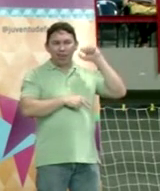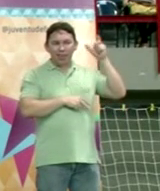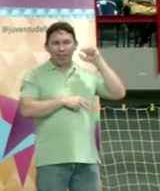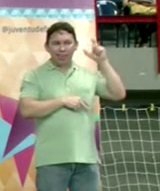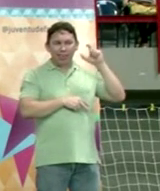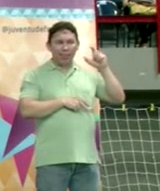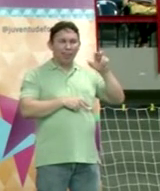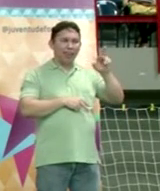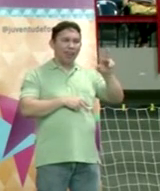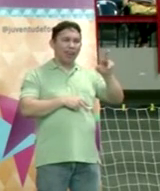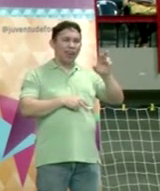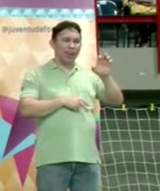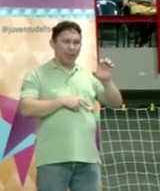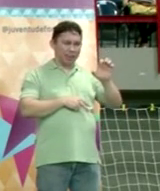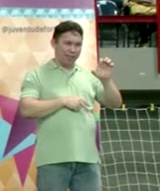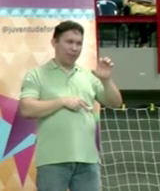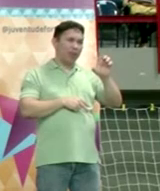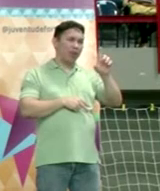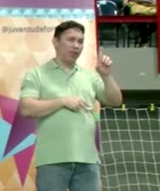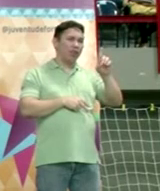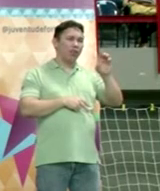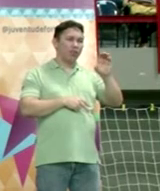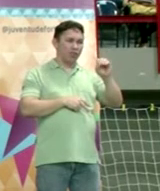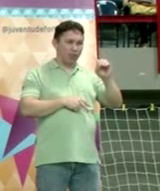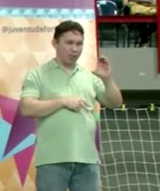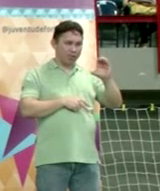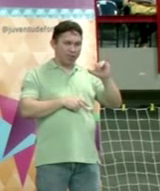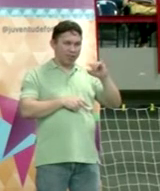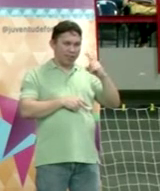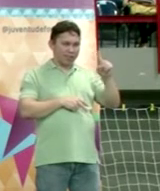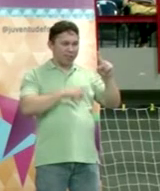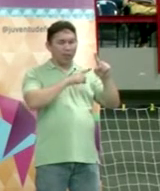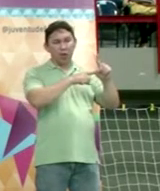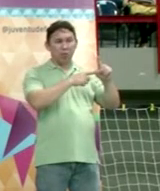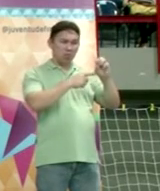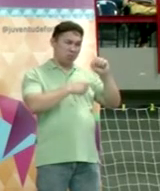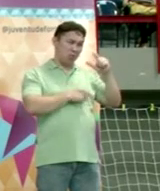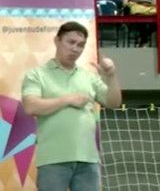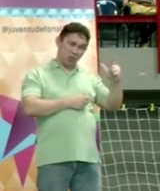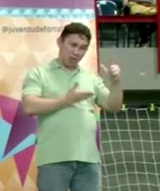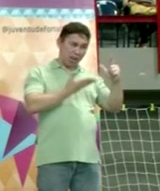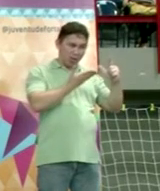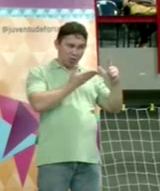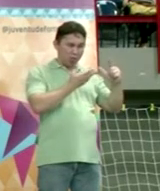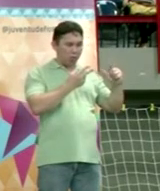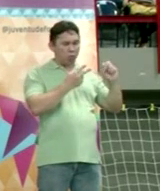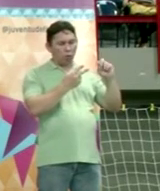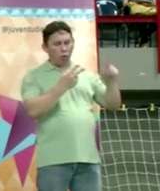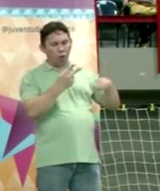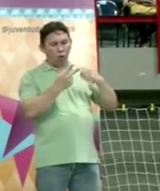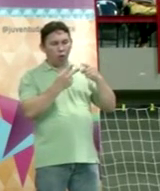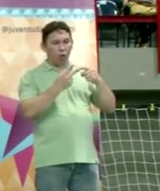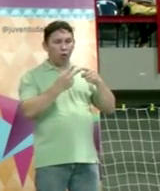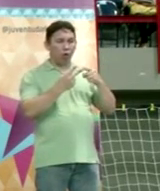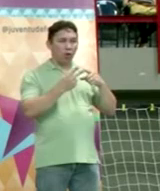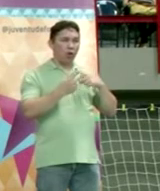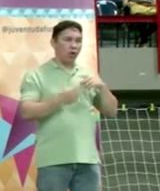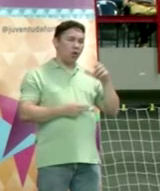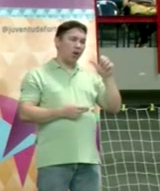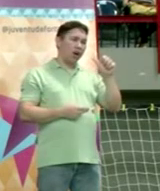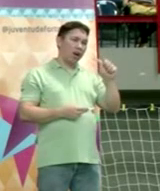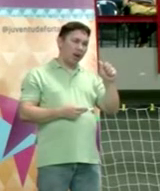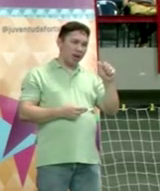né? Aquilo ali, Tiago, pode ser um sal, que é o fosfato de cálcio, ou então pode ser a